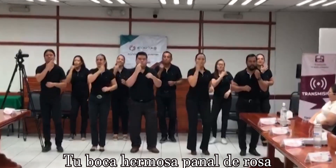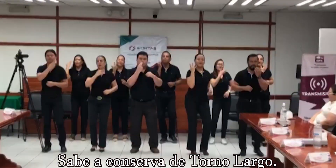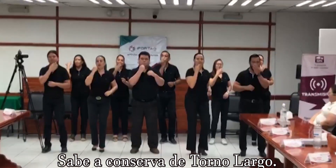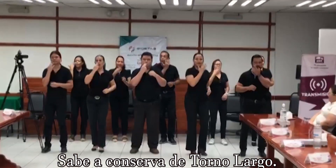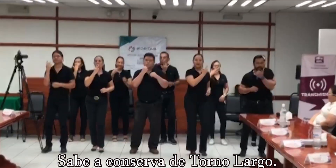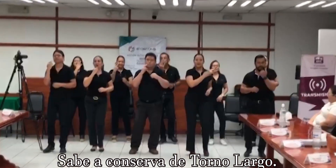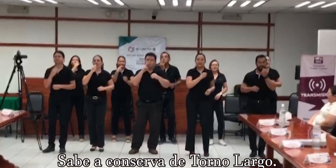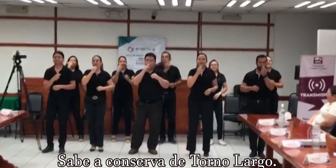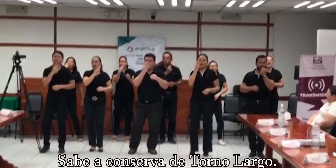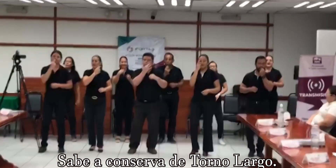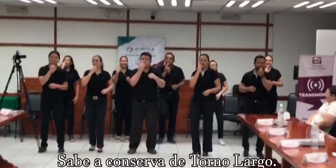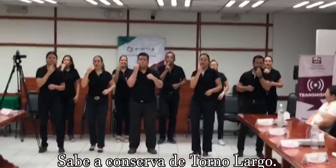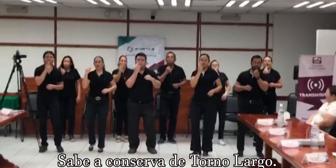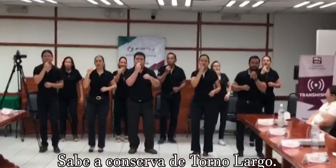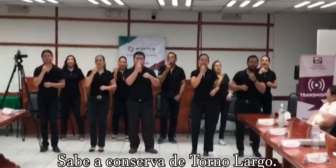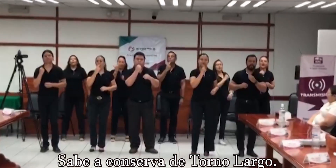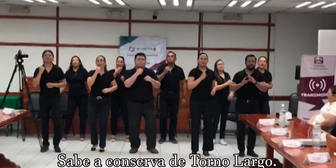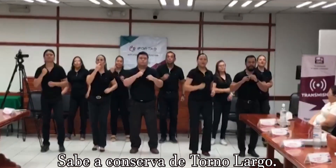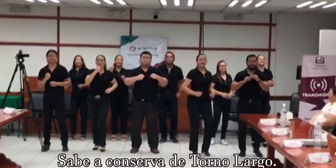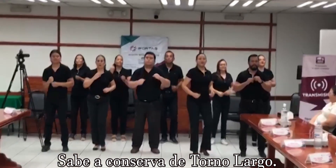que está al chiquiriquito.